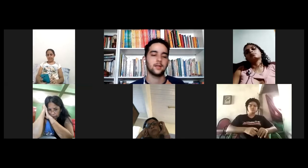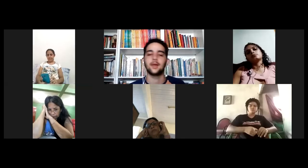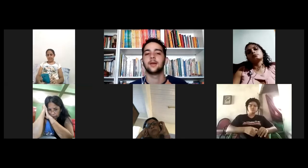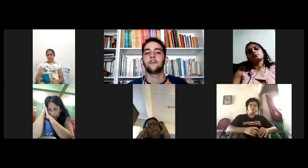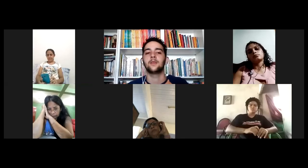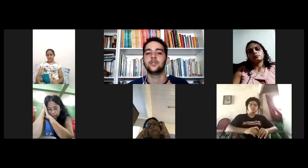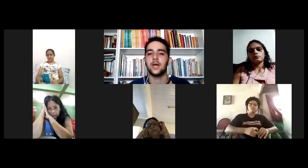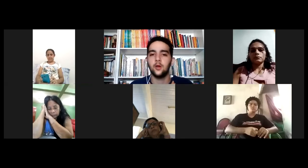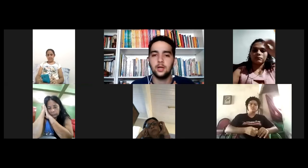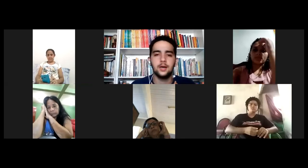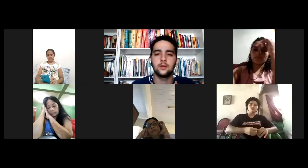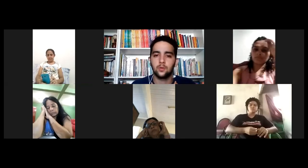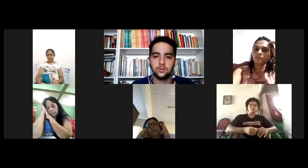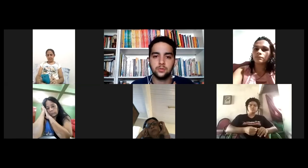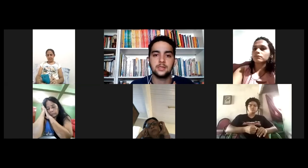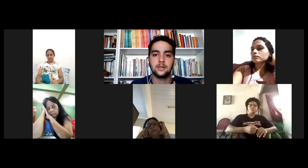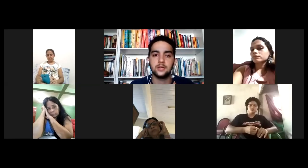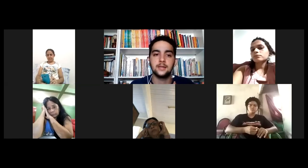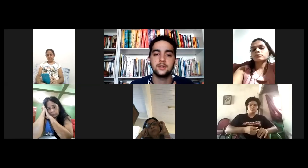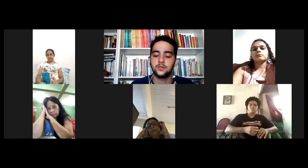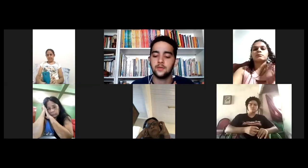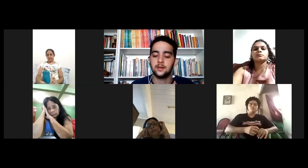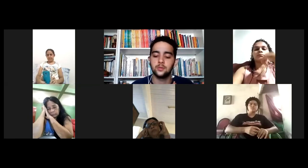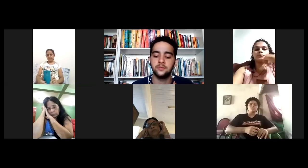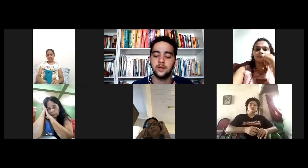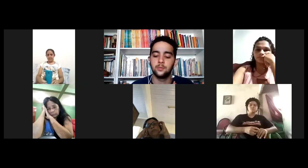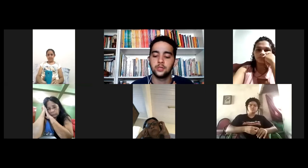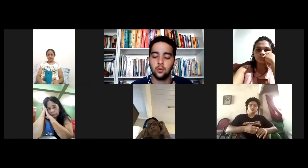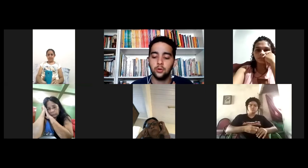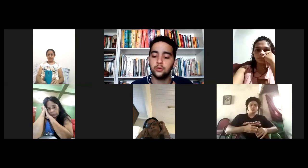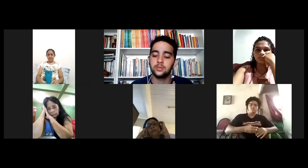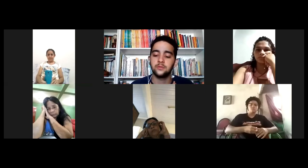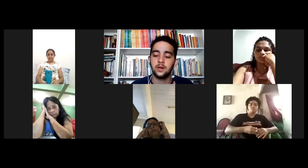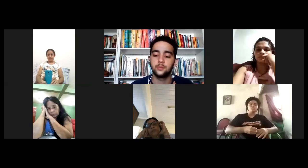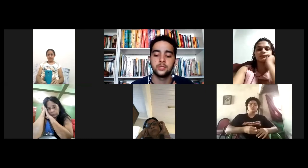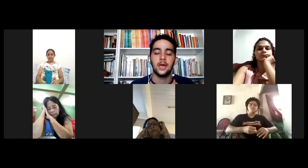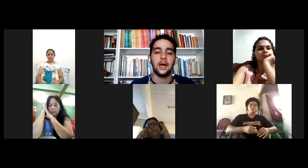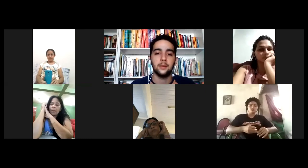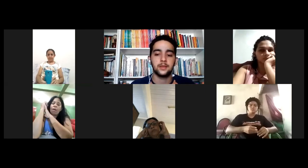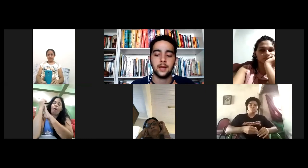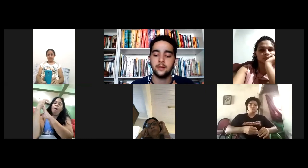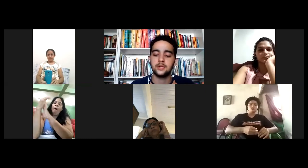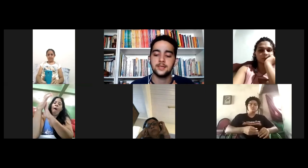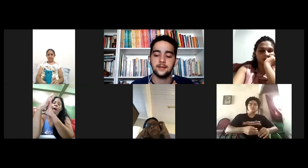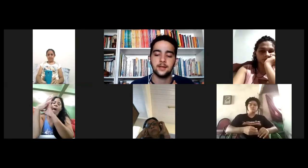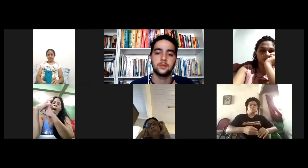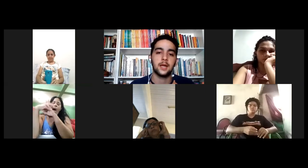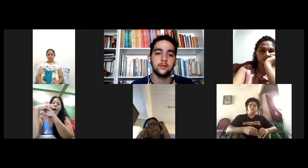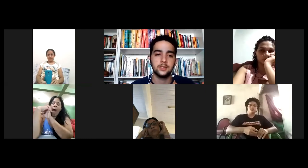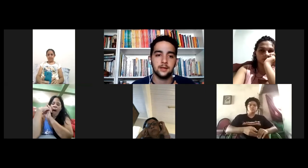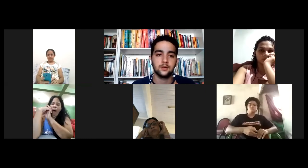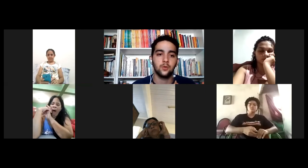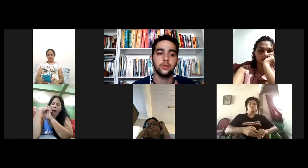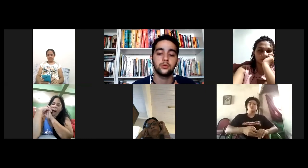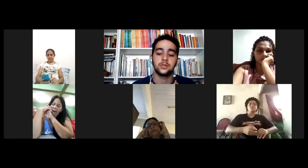quem quiser já ir olhando algumas coisas relacionadas, a gente vai falar sobre verbos icônicos e verbos arbitrários, né? Sinais